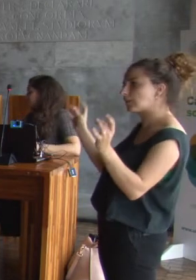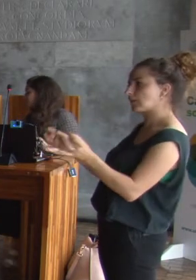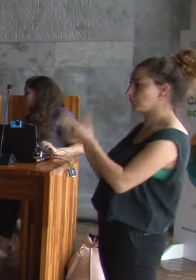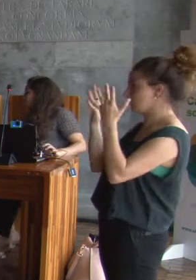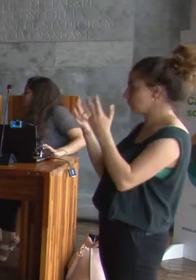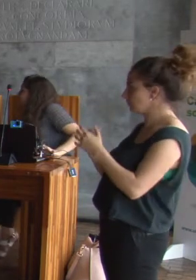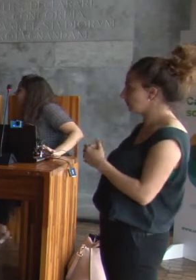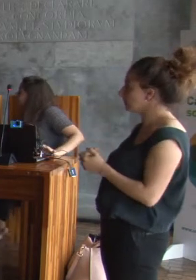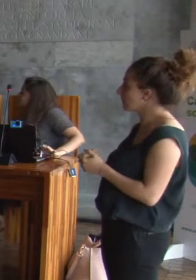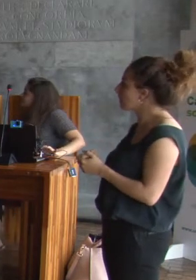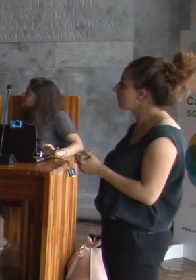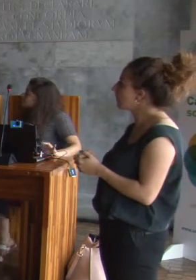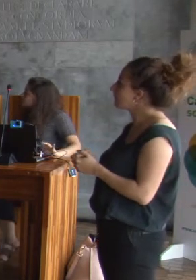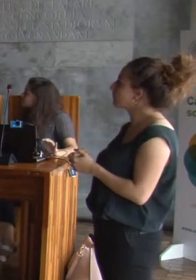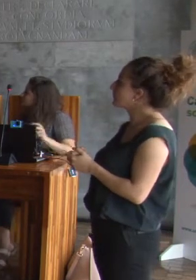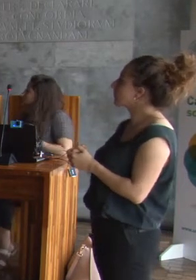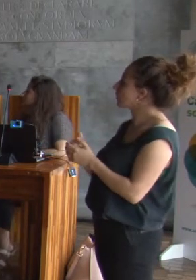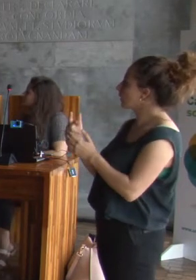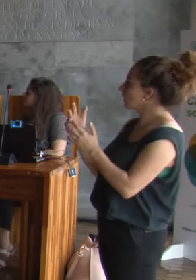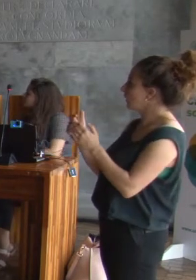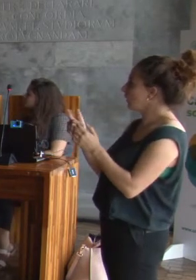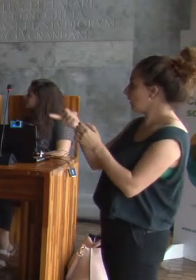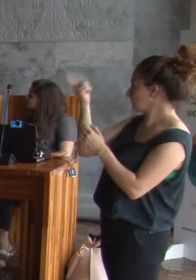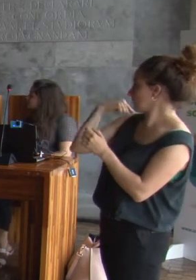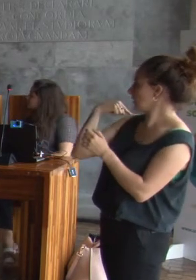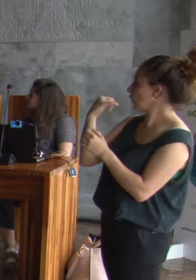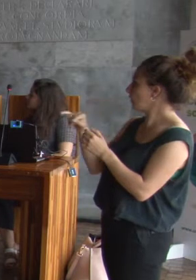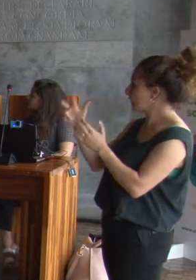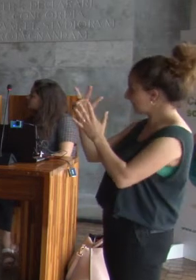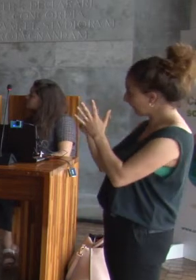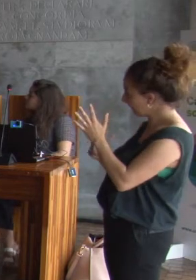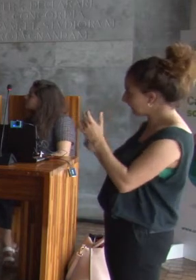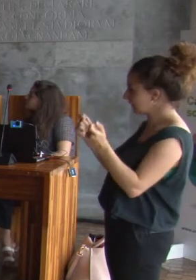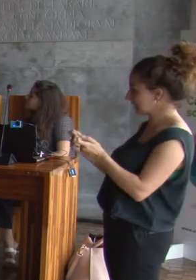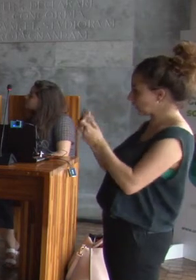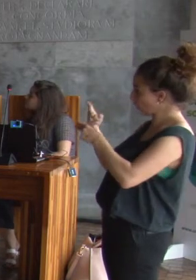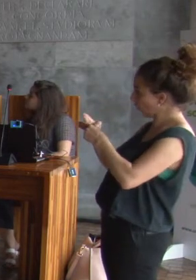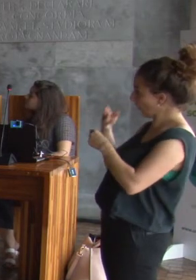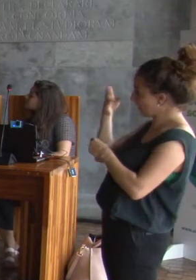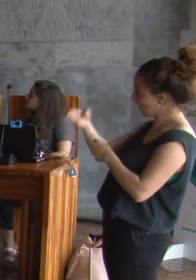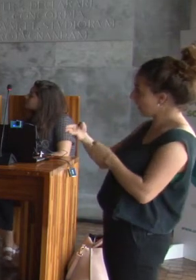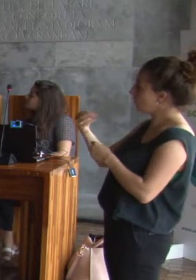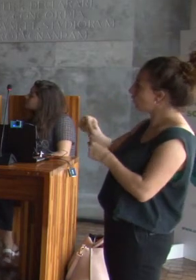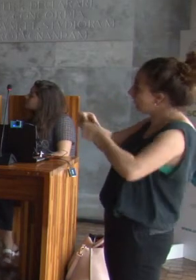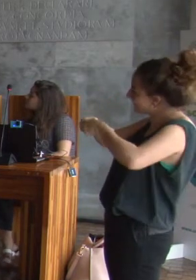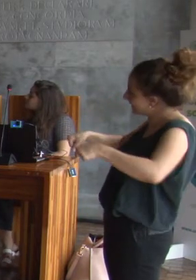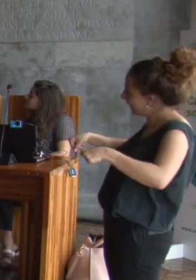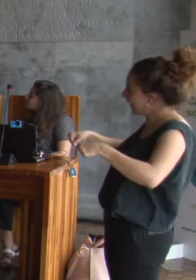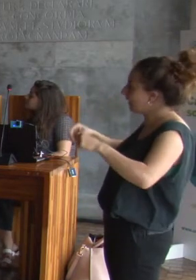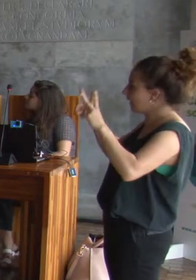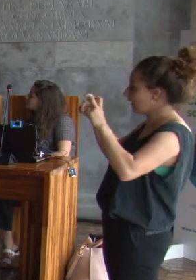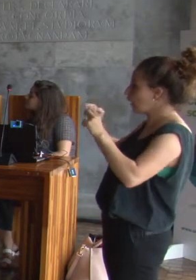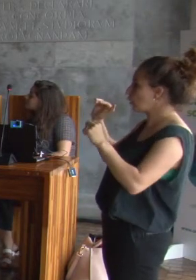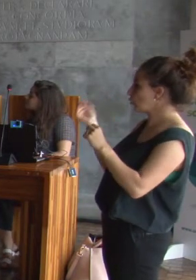casuale. Negli ultimi 3 mesi dello scorso anno, come dicevo, ho svolto il mio stage a Roma presso la redazione di Tutta la città